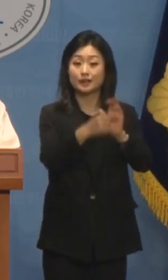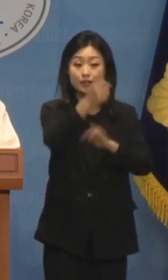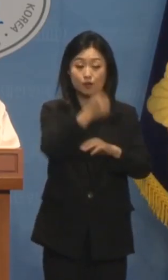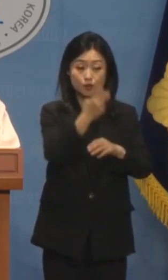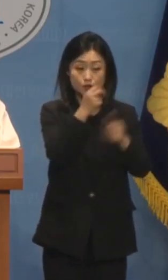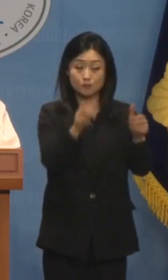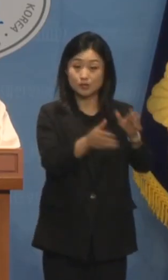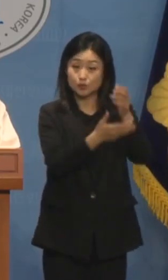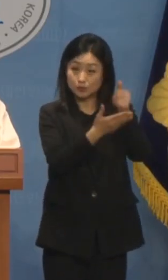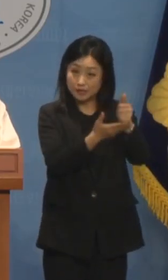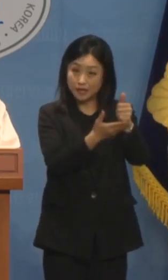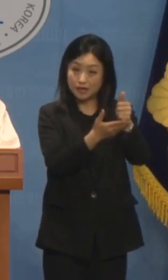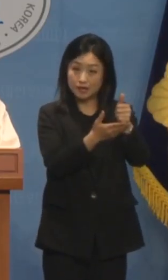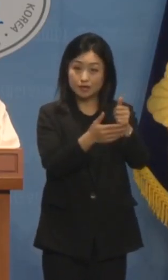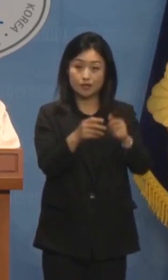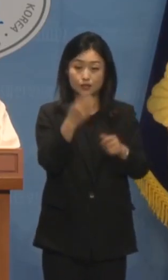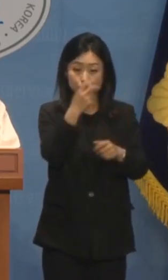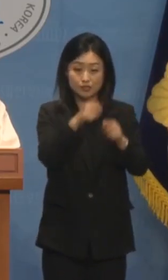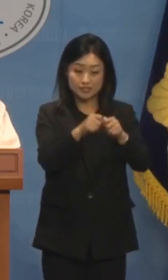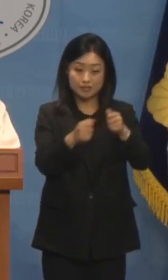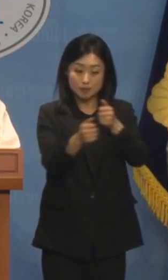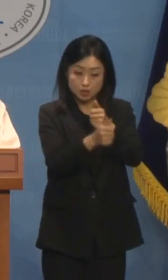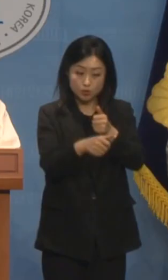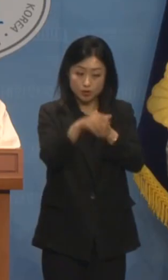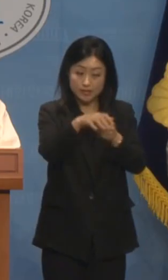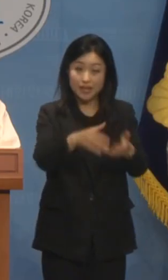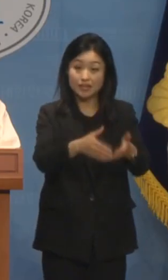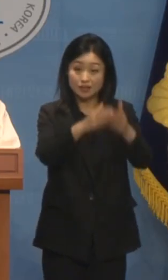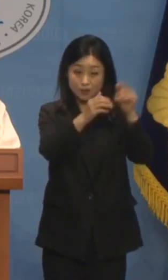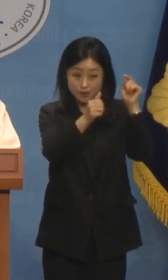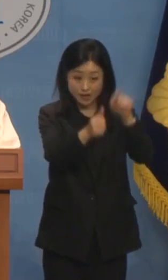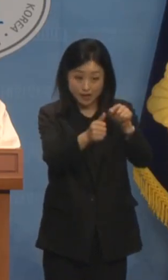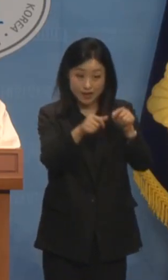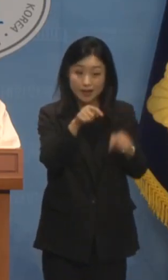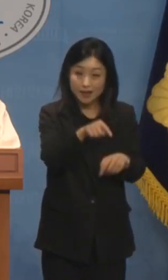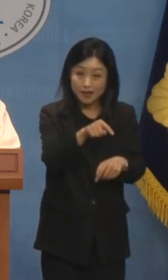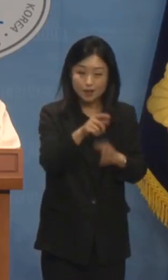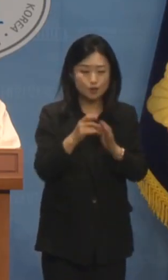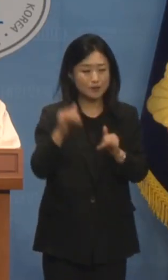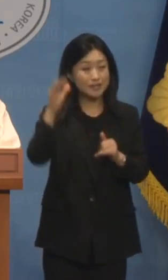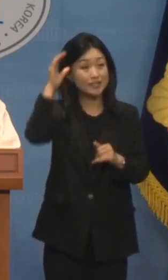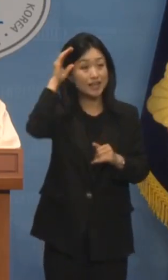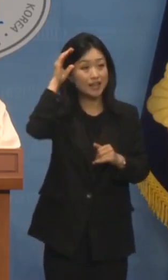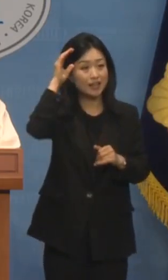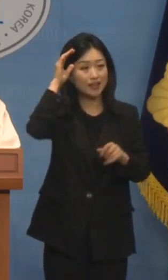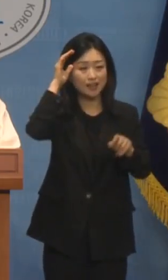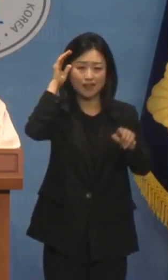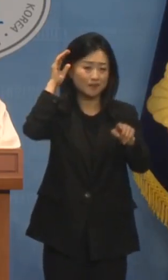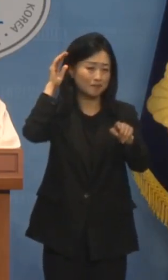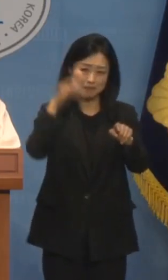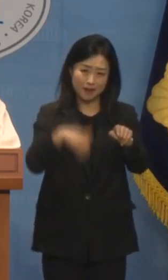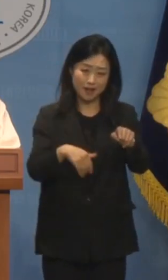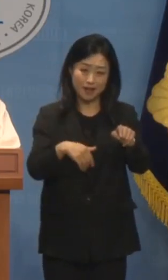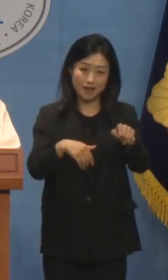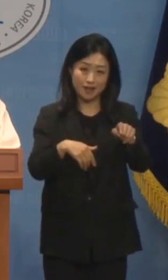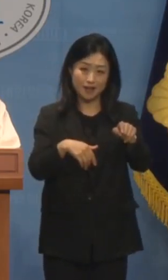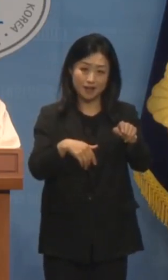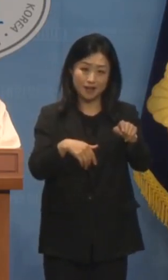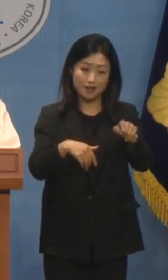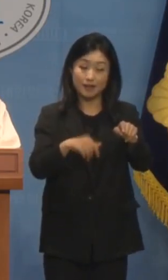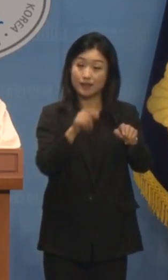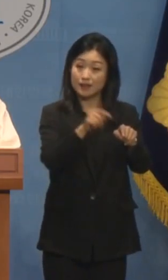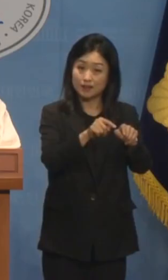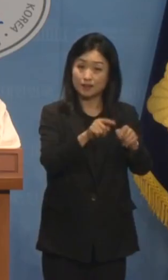이원석 검찰총장이 수집한 수사심의위원회마저 국민들의 기대를 저버린 것이다. 이는 명분